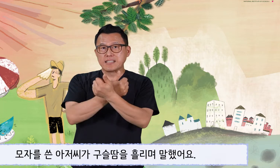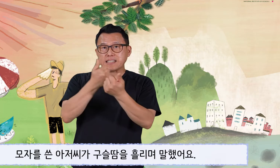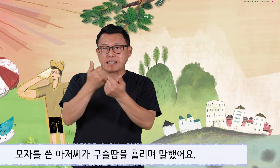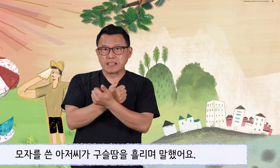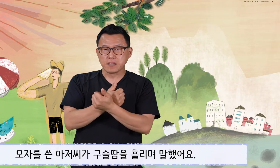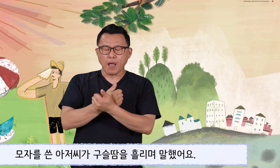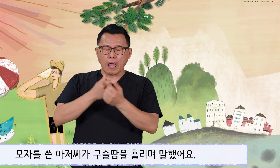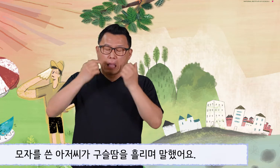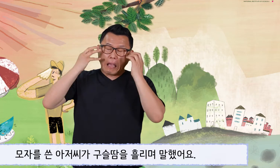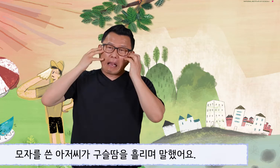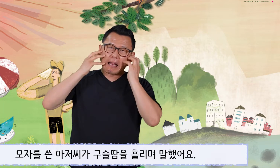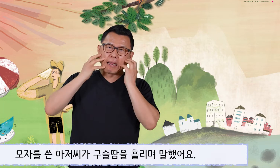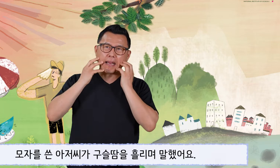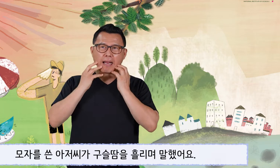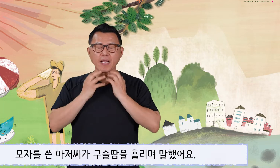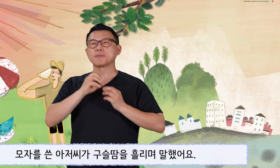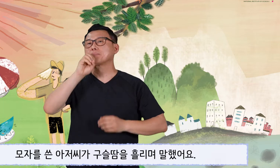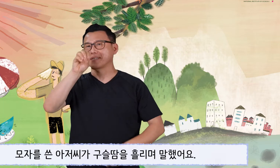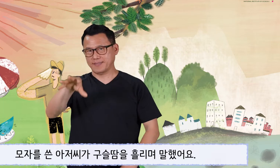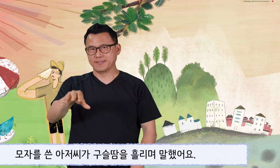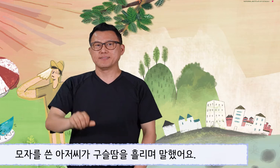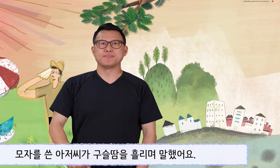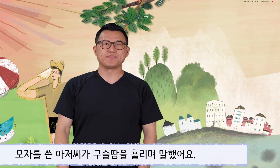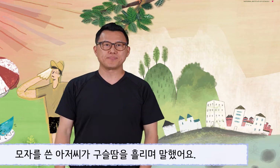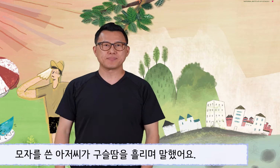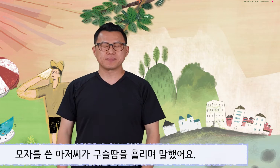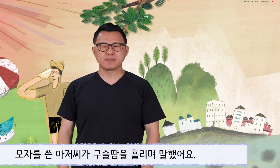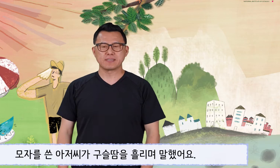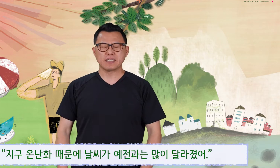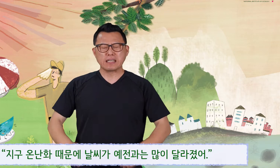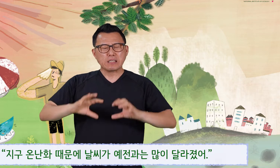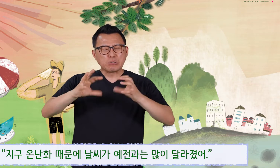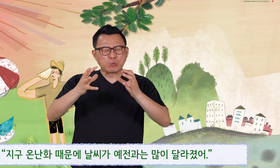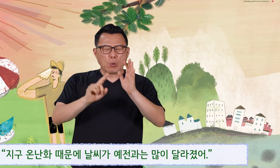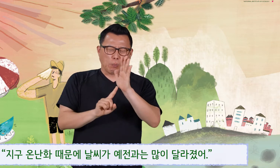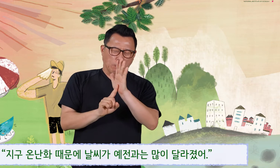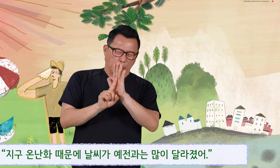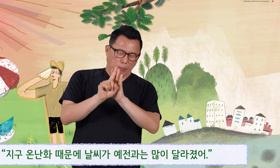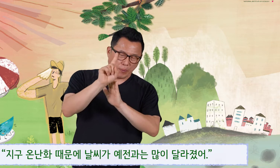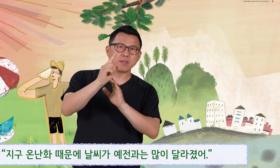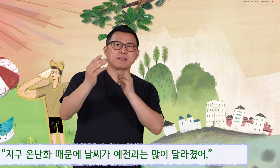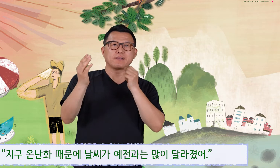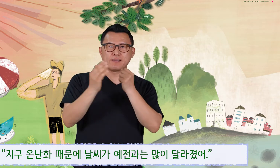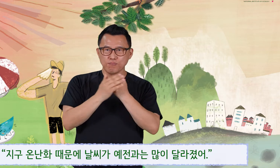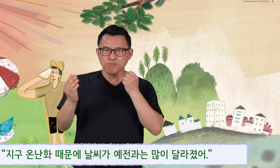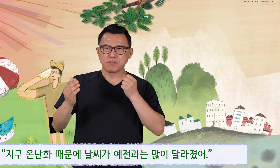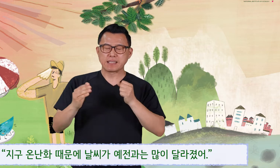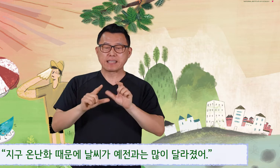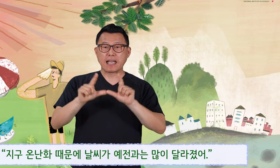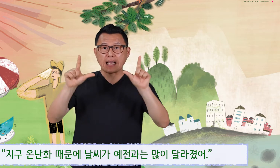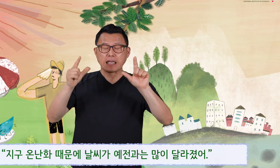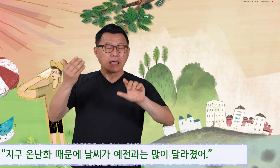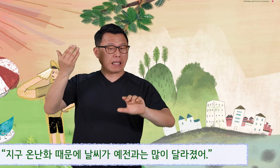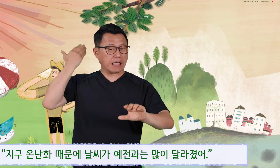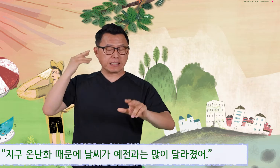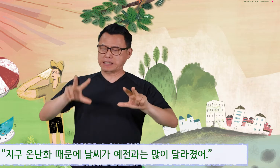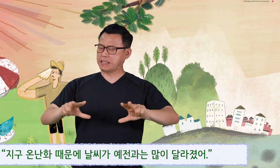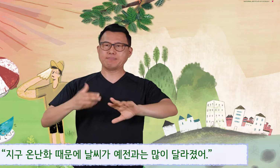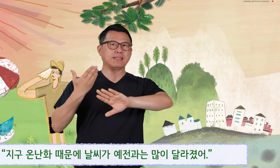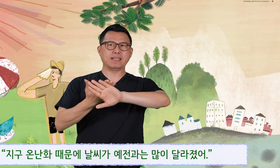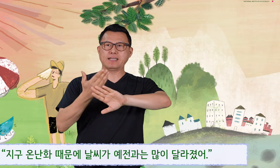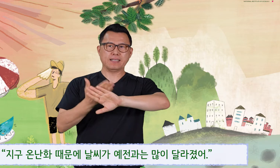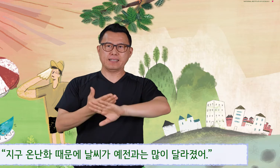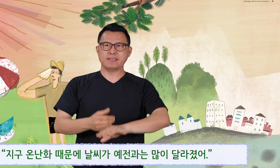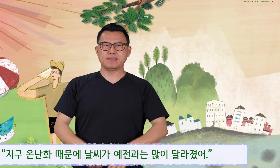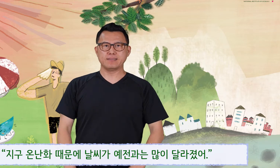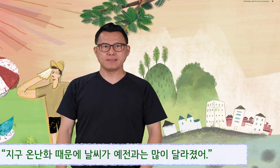모자를 쓴 아저씨가 구슬땀을 흘리며 말했어요. 지구온난화 때문에 날씨가